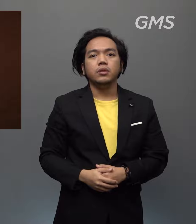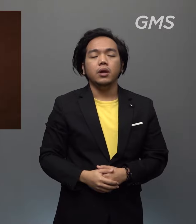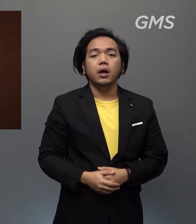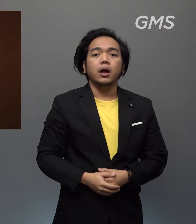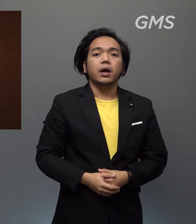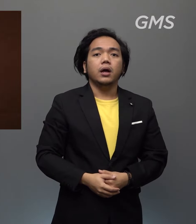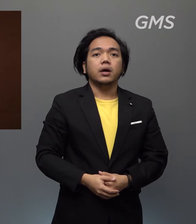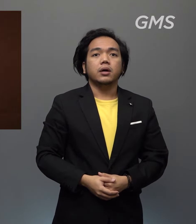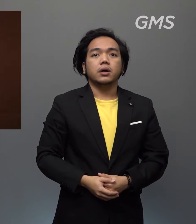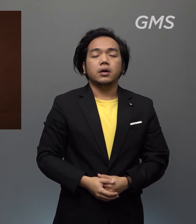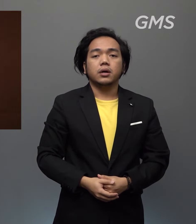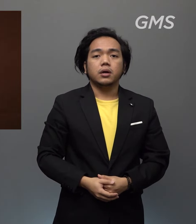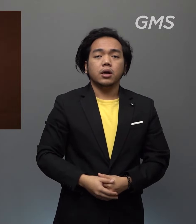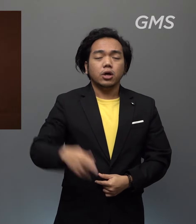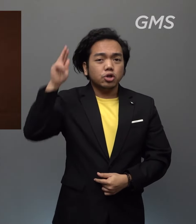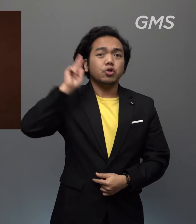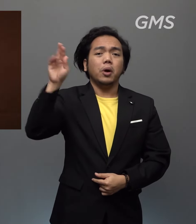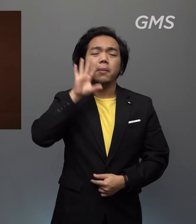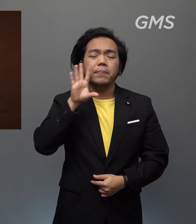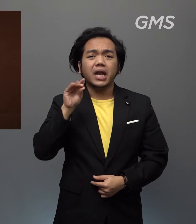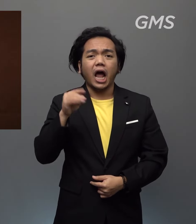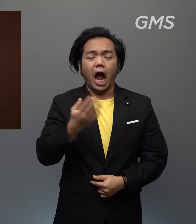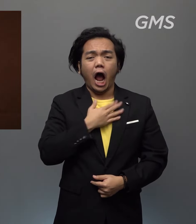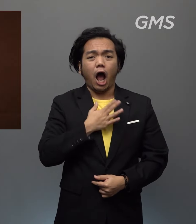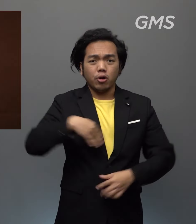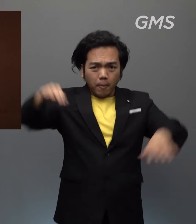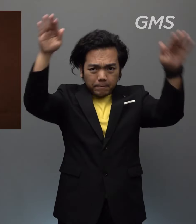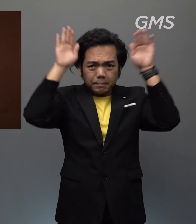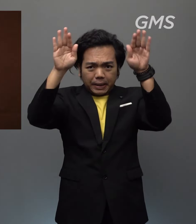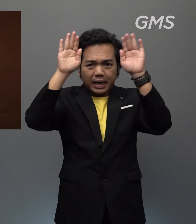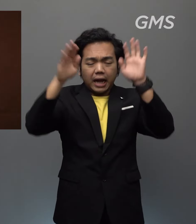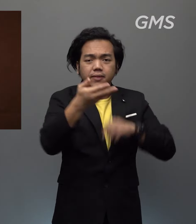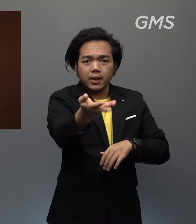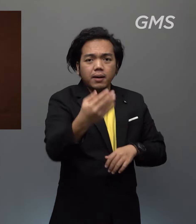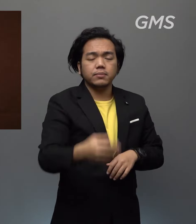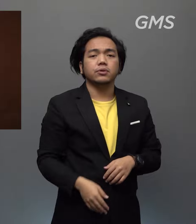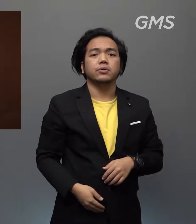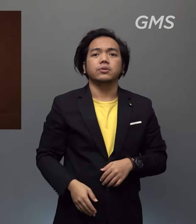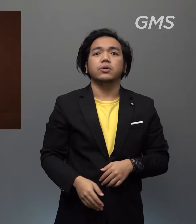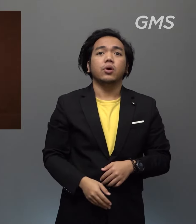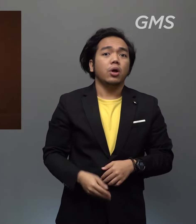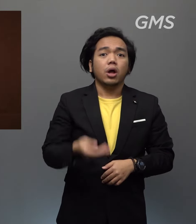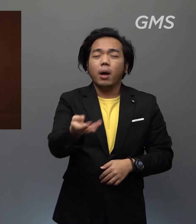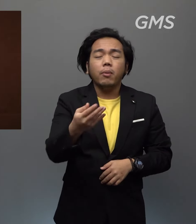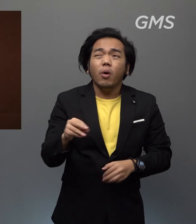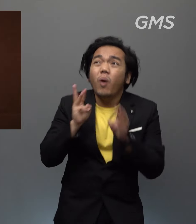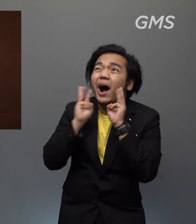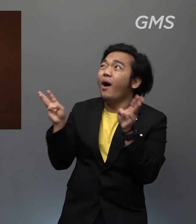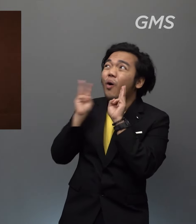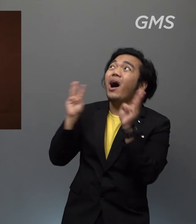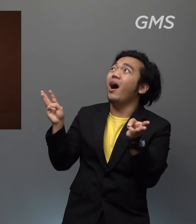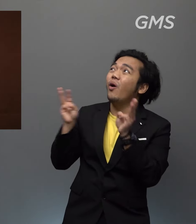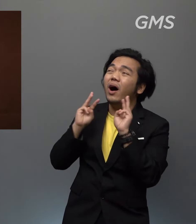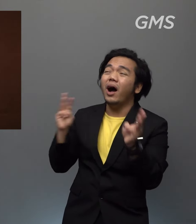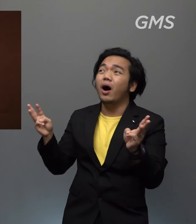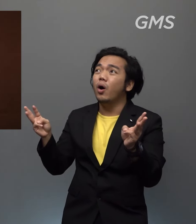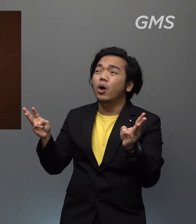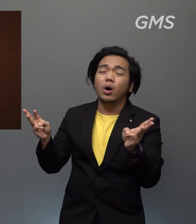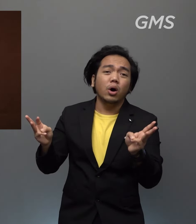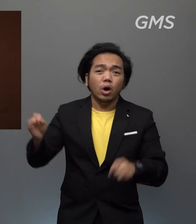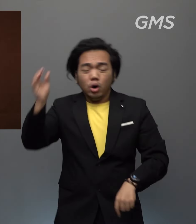aku mempercayaimu, aku memberkatimu, aku menyertaimu. Wow. Untuk semua yang Anda